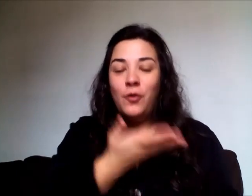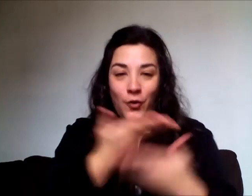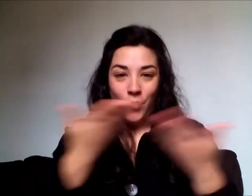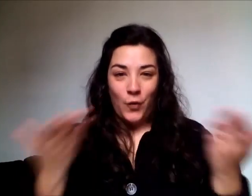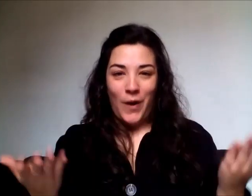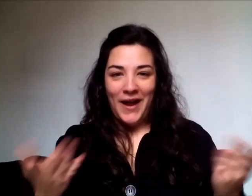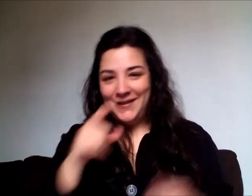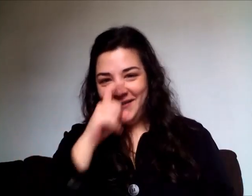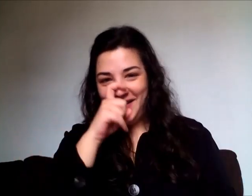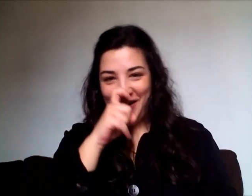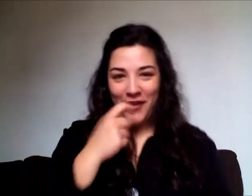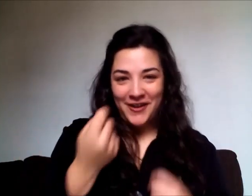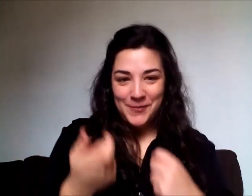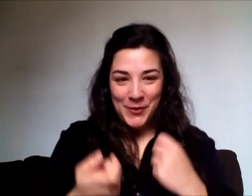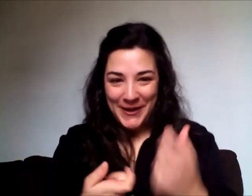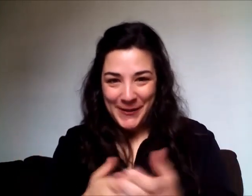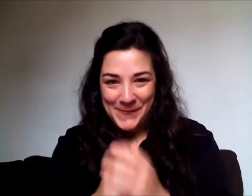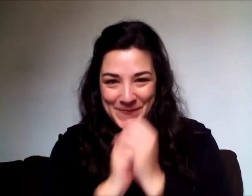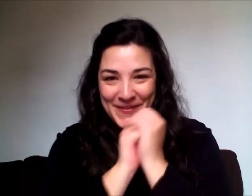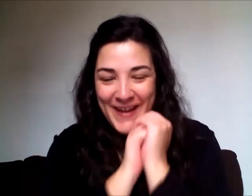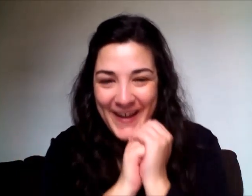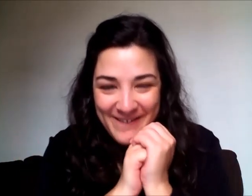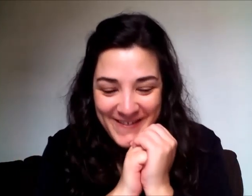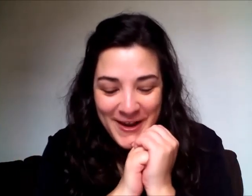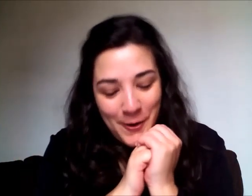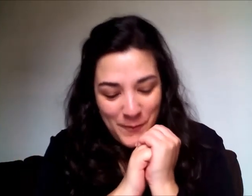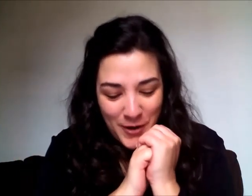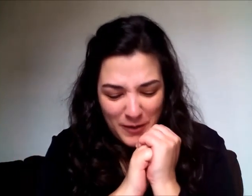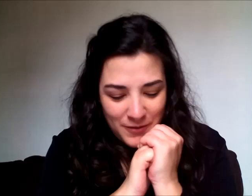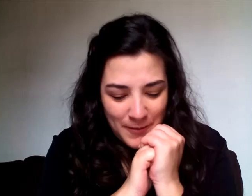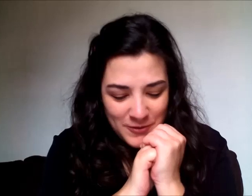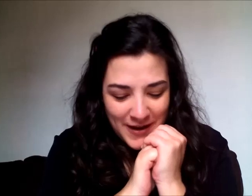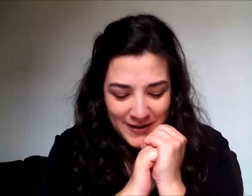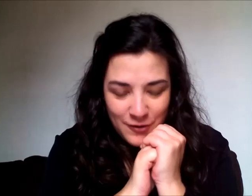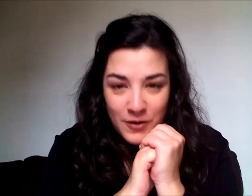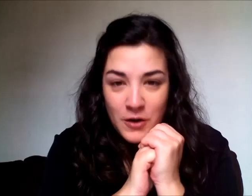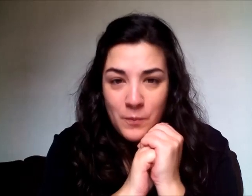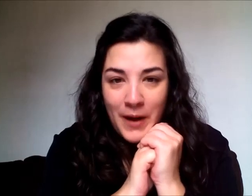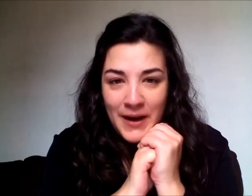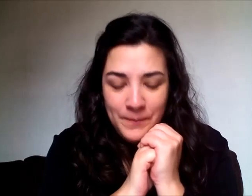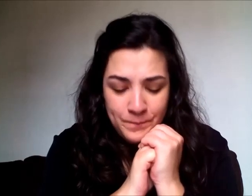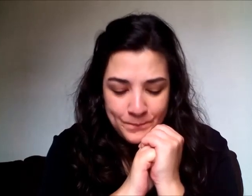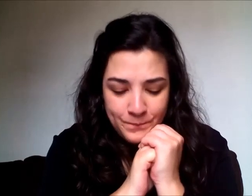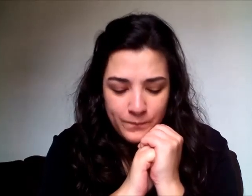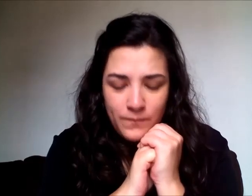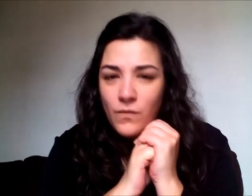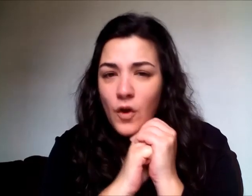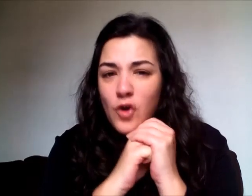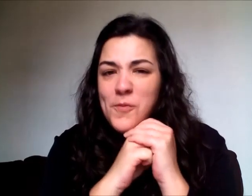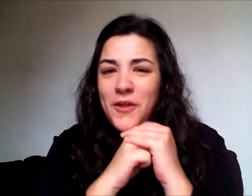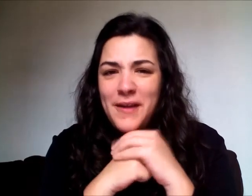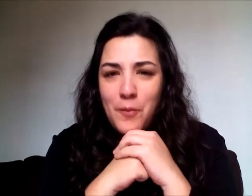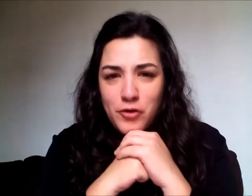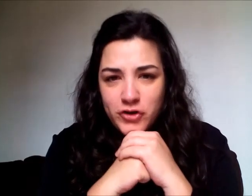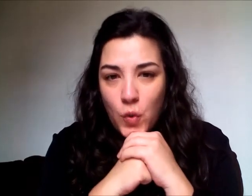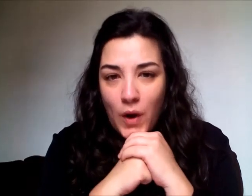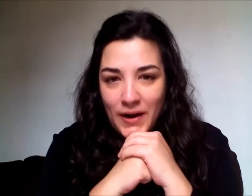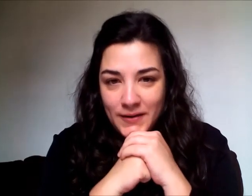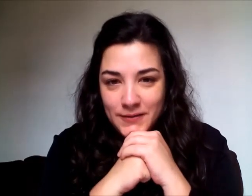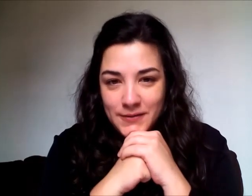sino cuál. ¿Recordáis un poquito? Bueno, pues vamos a ello, ¿vale? ¿Cómo decíamos cuál?